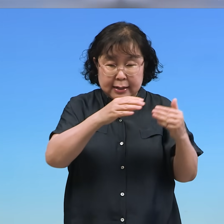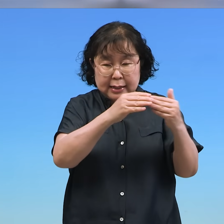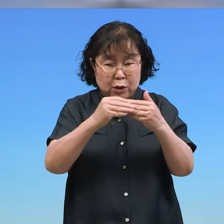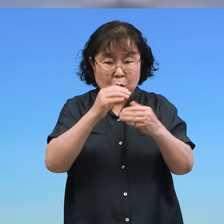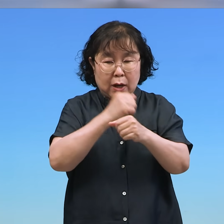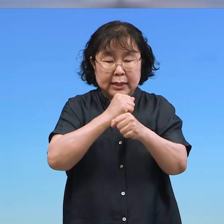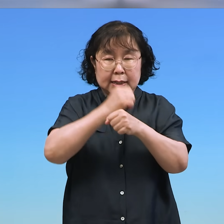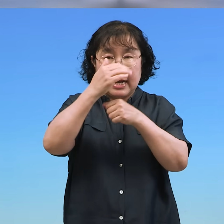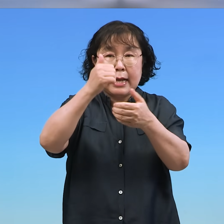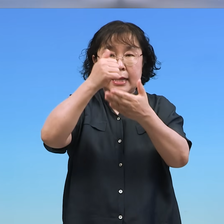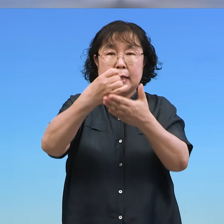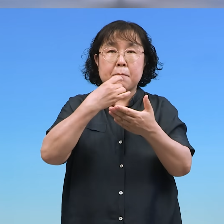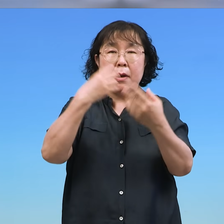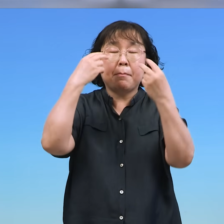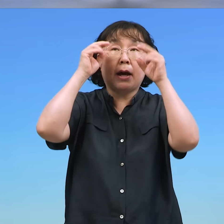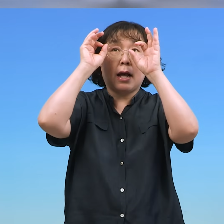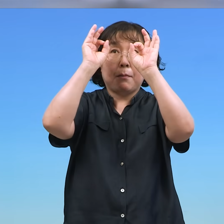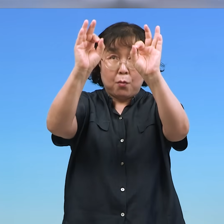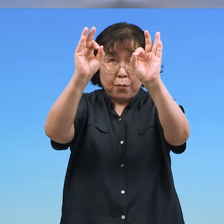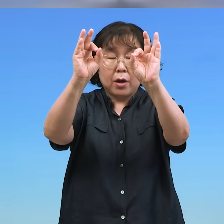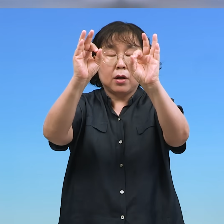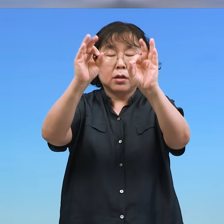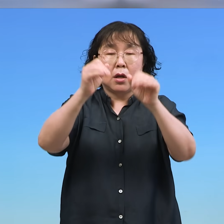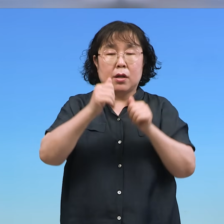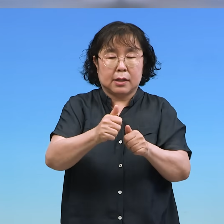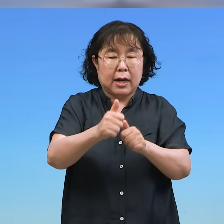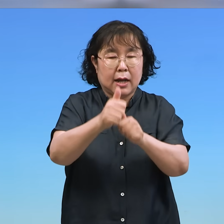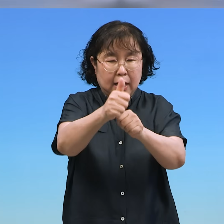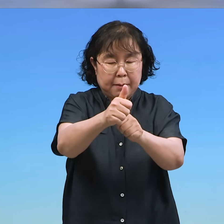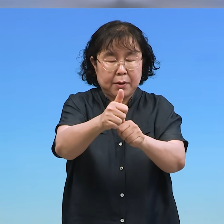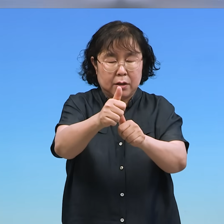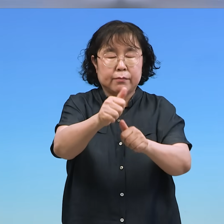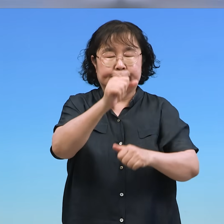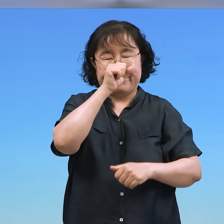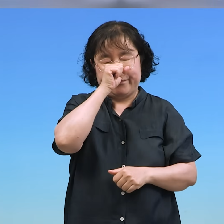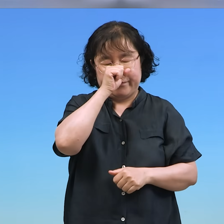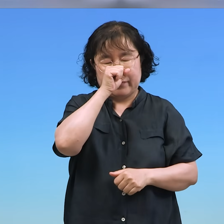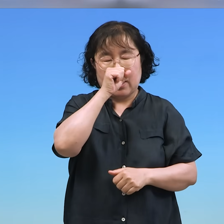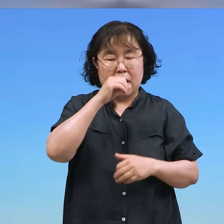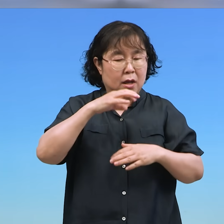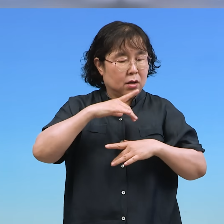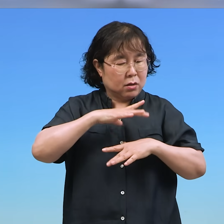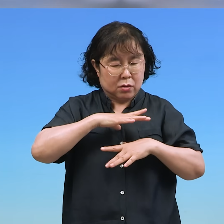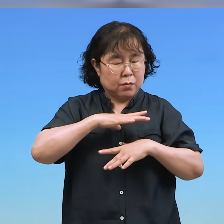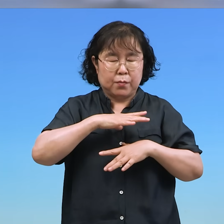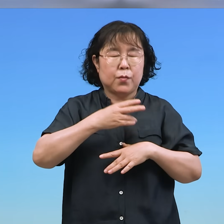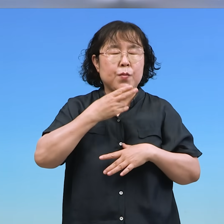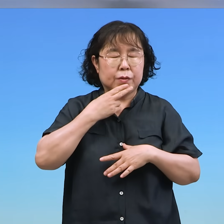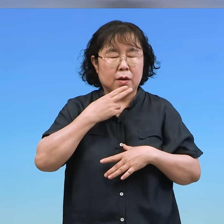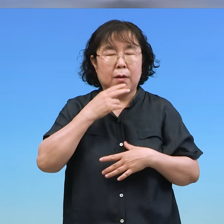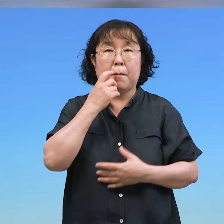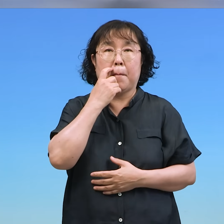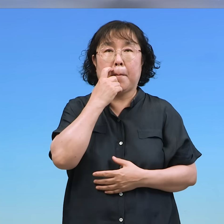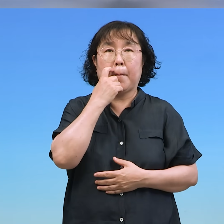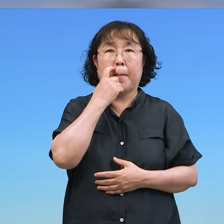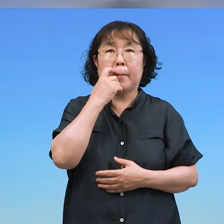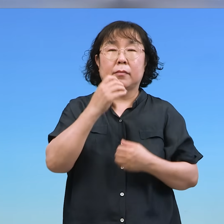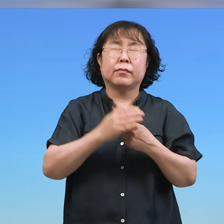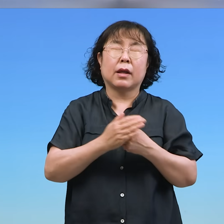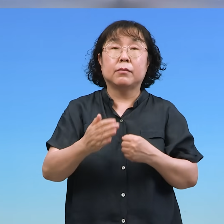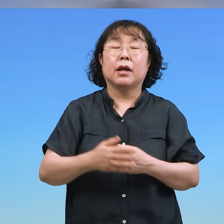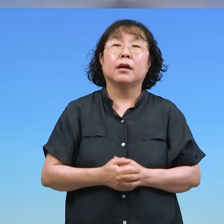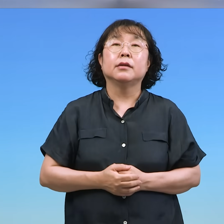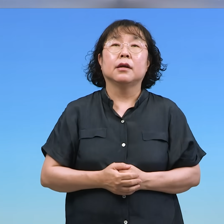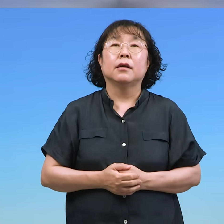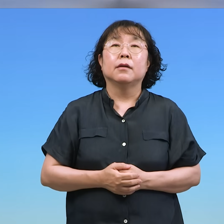신경 쓰면 되는 거 아닙니까? 이게 인생의 원리라는 겁니다. 그래서 저는 지금 분당 우리 교회가 이제